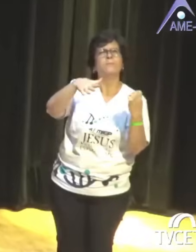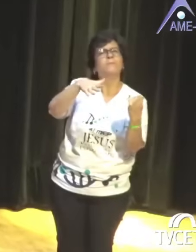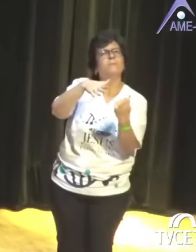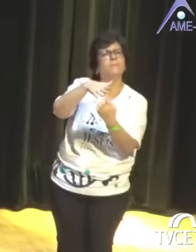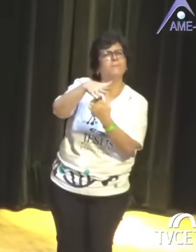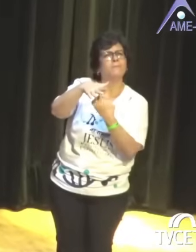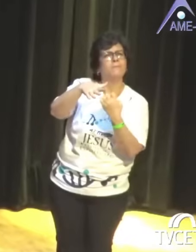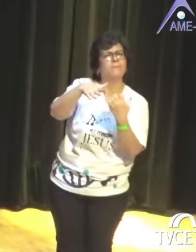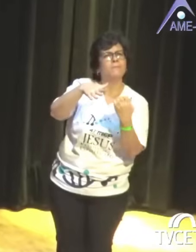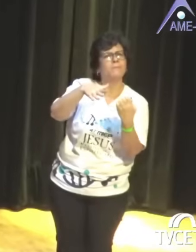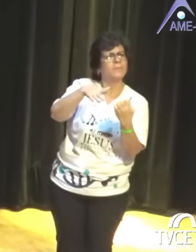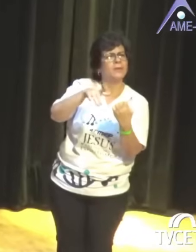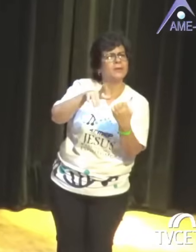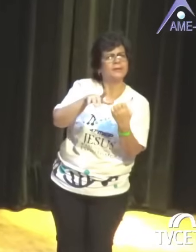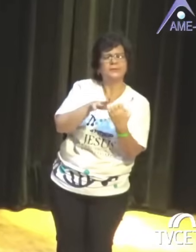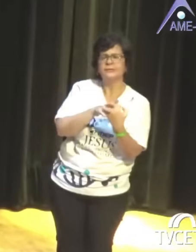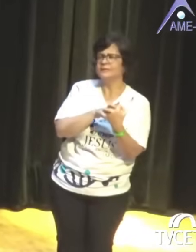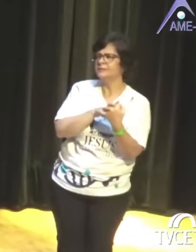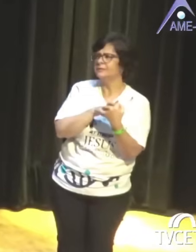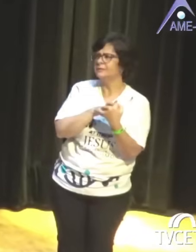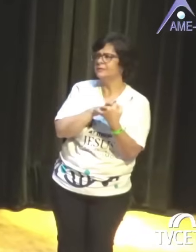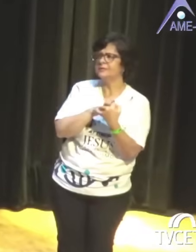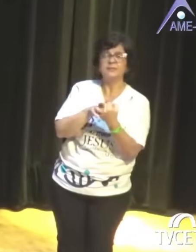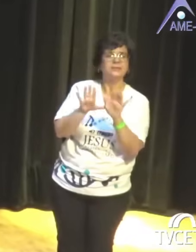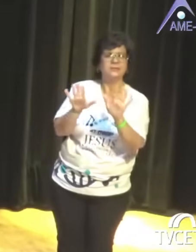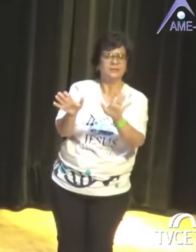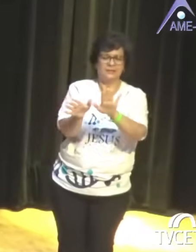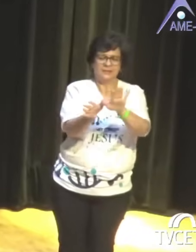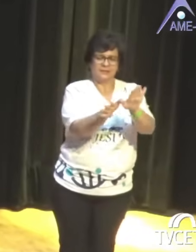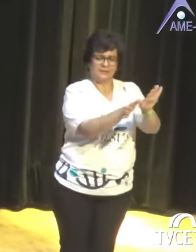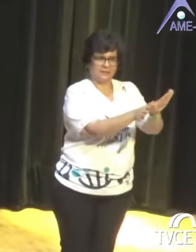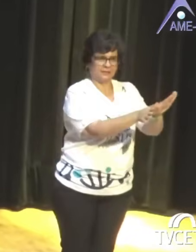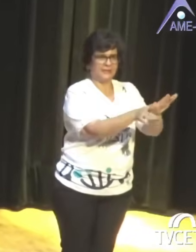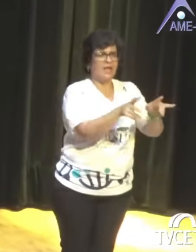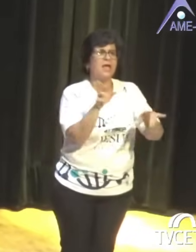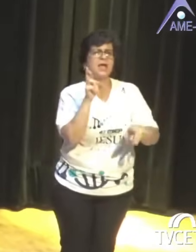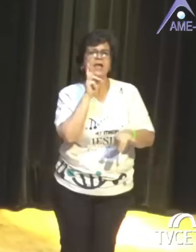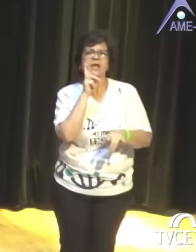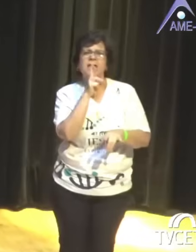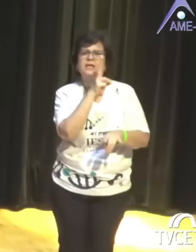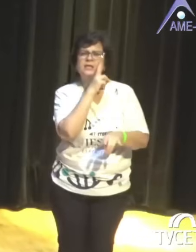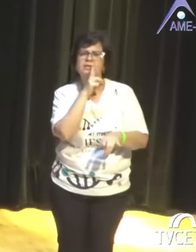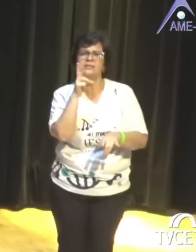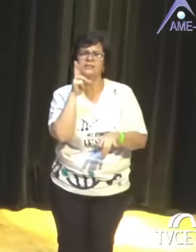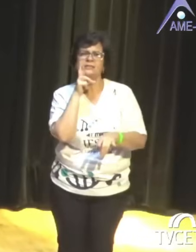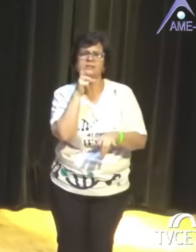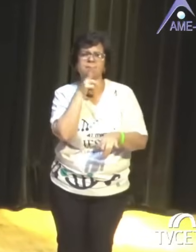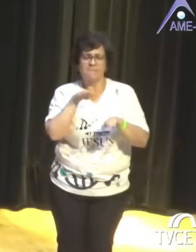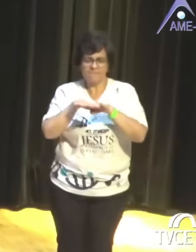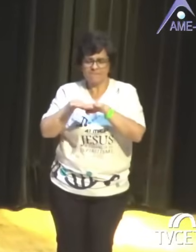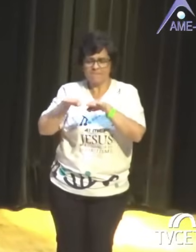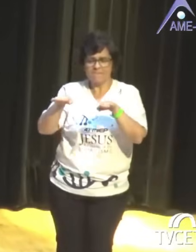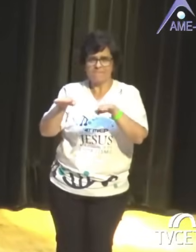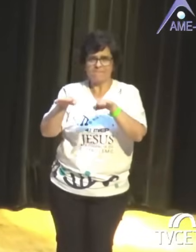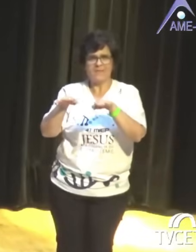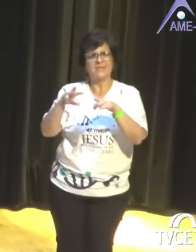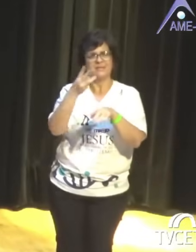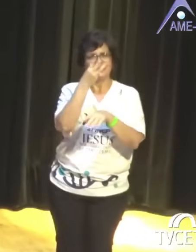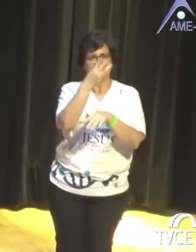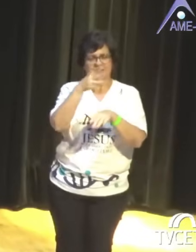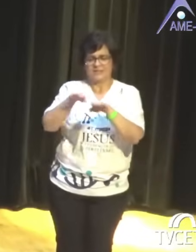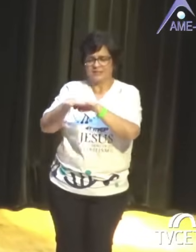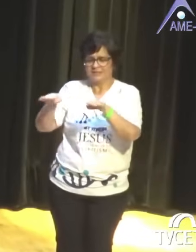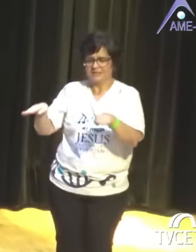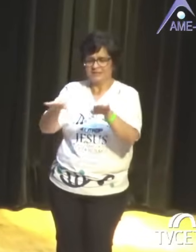acha que um restaurante com três mesas que